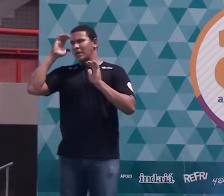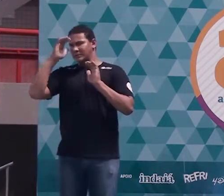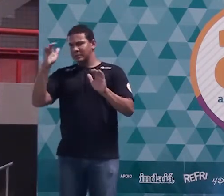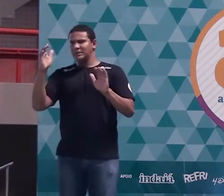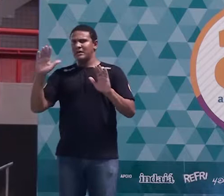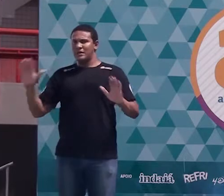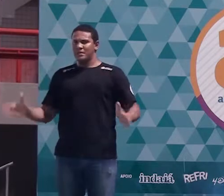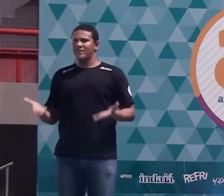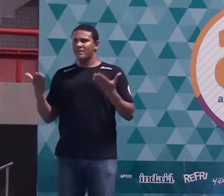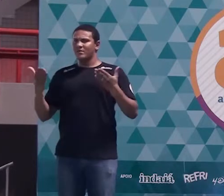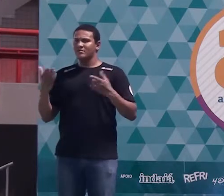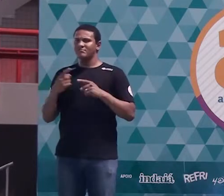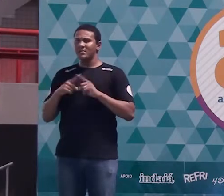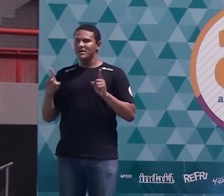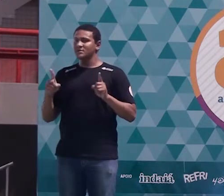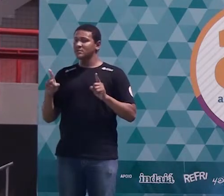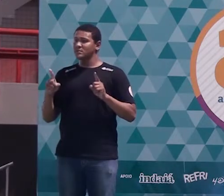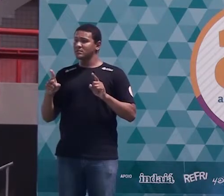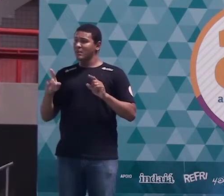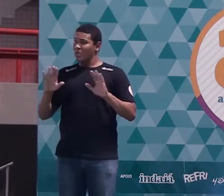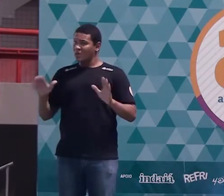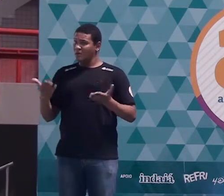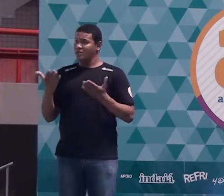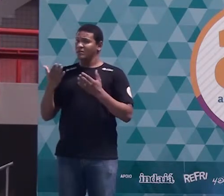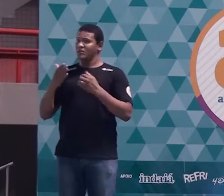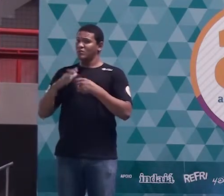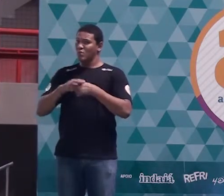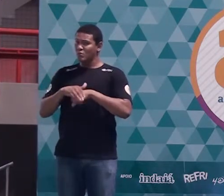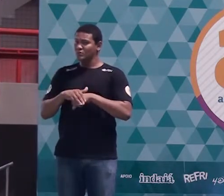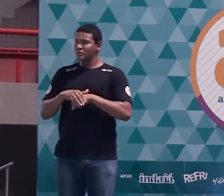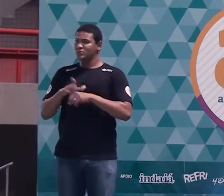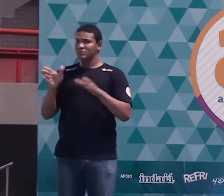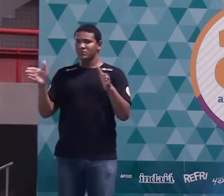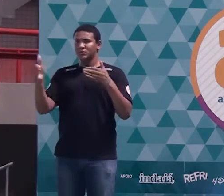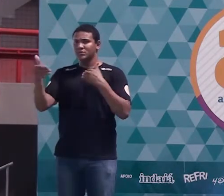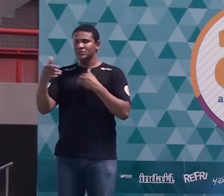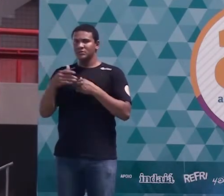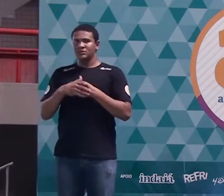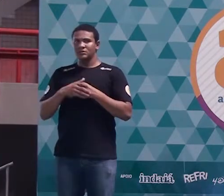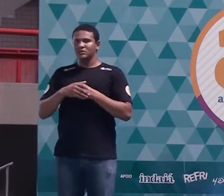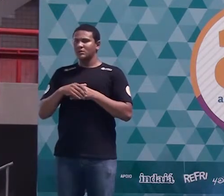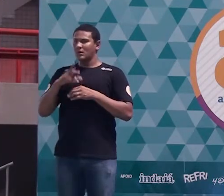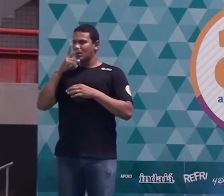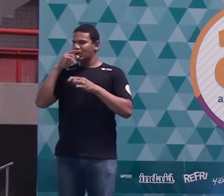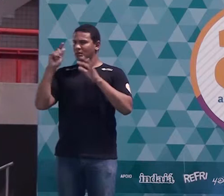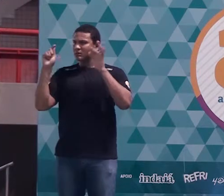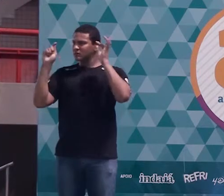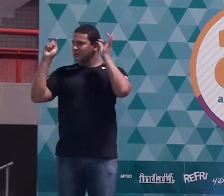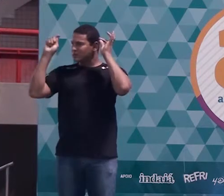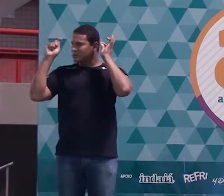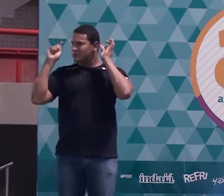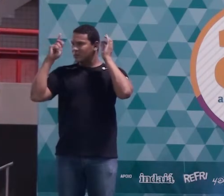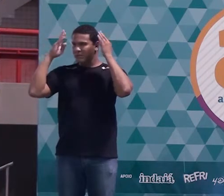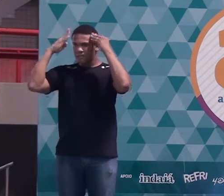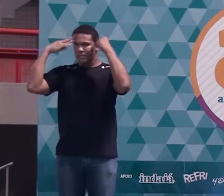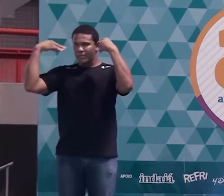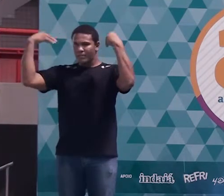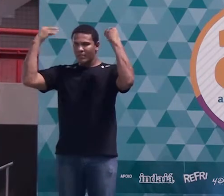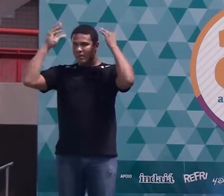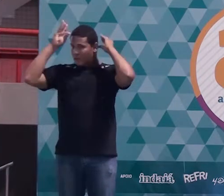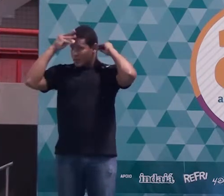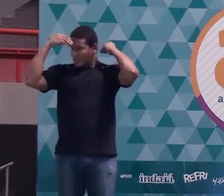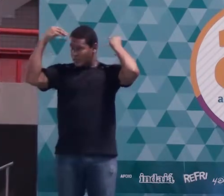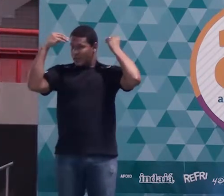evento. Mas era uma festa à noite, num ambiente fechado, e ela foi com um chapéu de palha daqueles grandes e